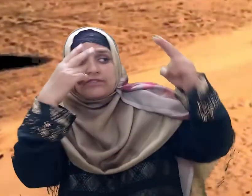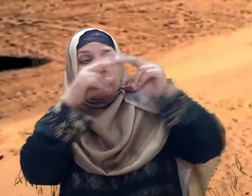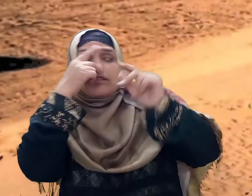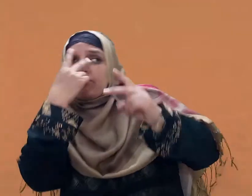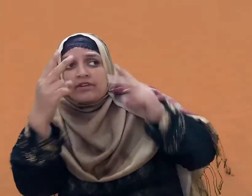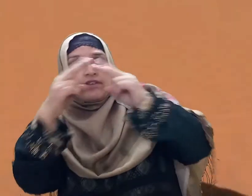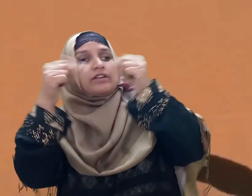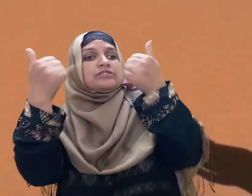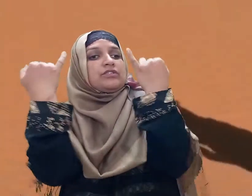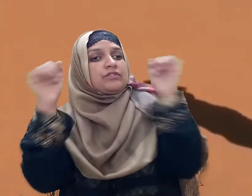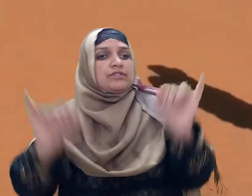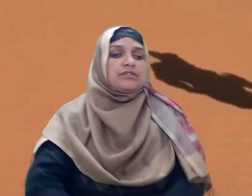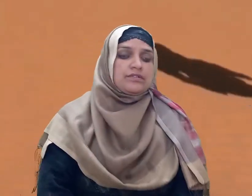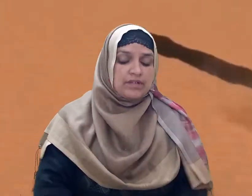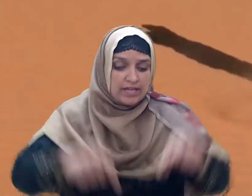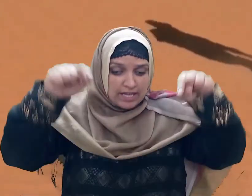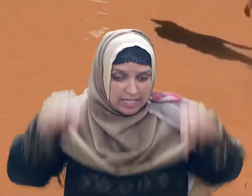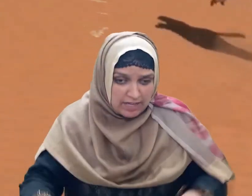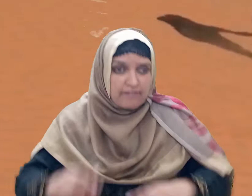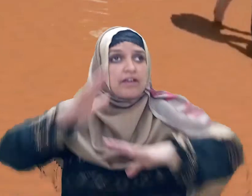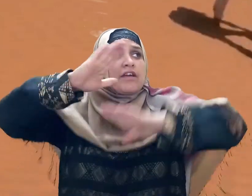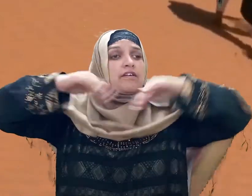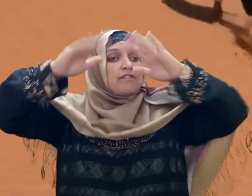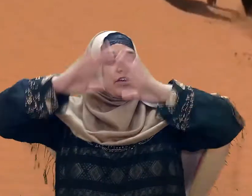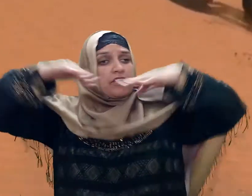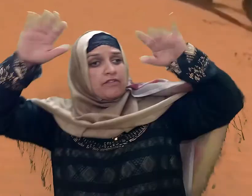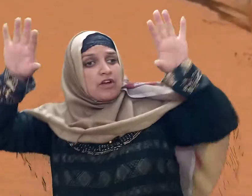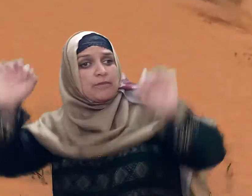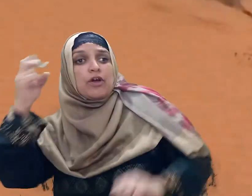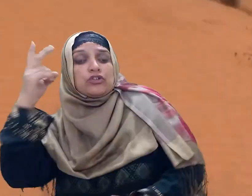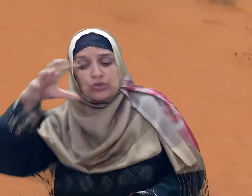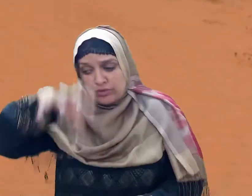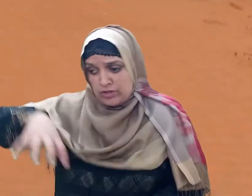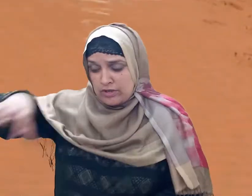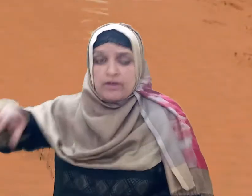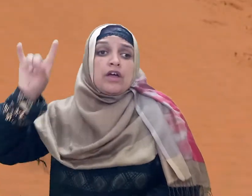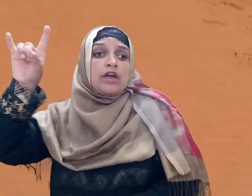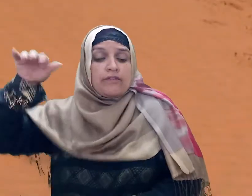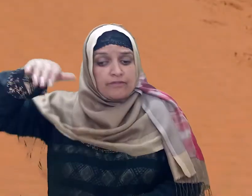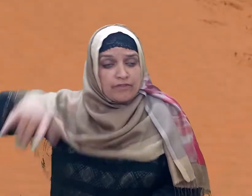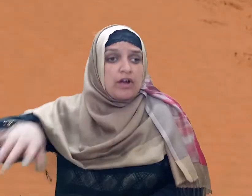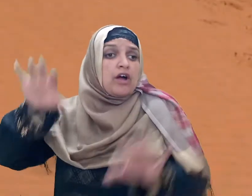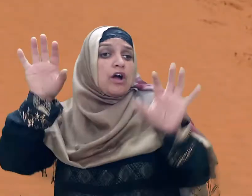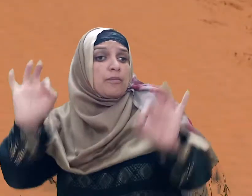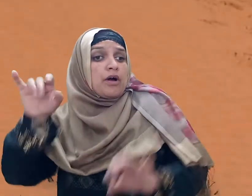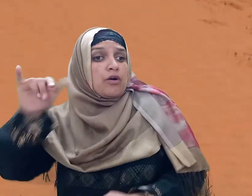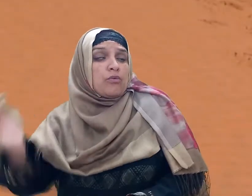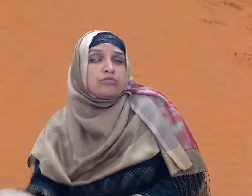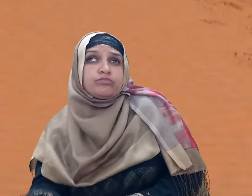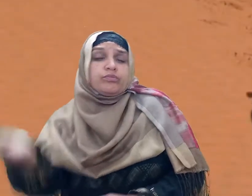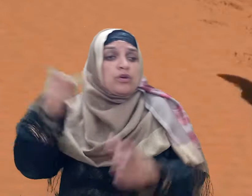پٹی نہیں ہے۔ اس صحرا میں پہاڑوں کے دو سلسلے واقع ہیں، ایک 11,204 فٹ تک بلند ہے اور